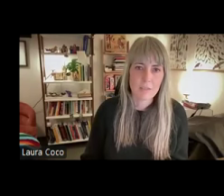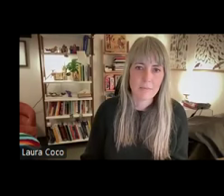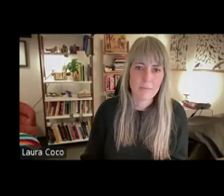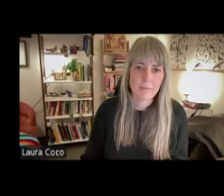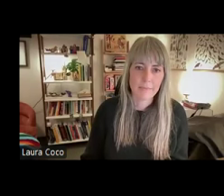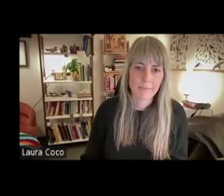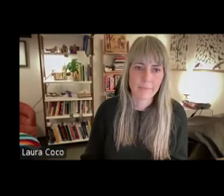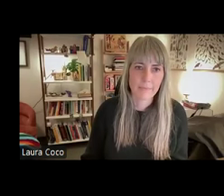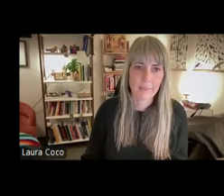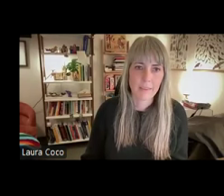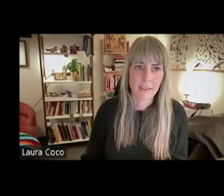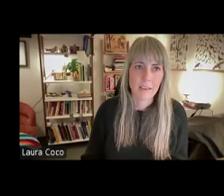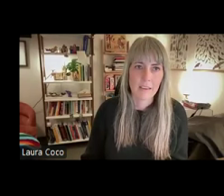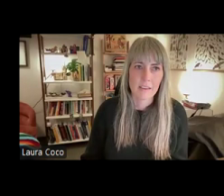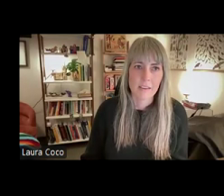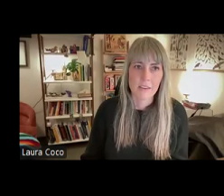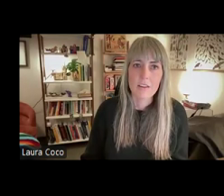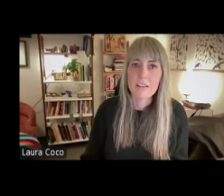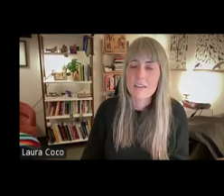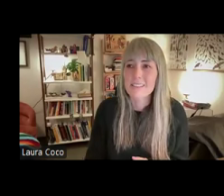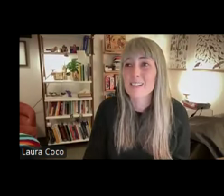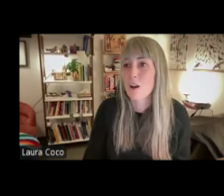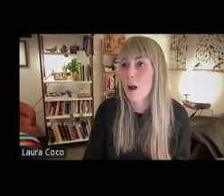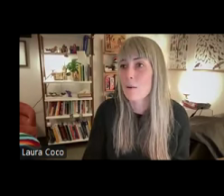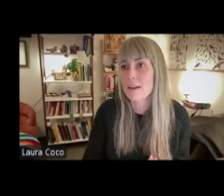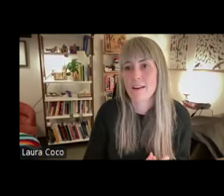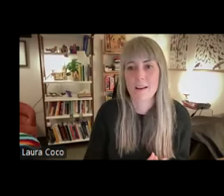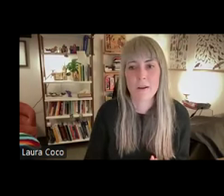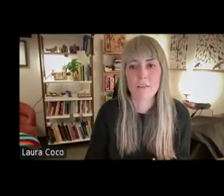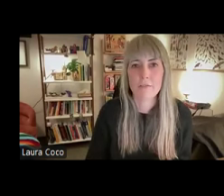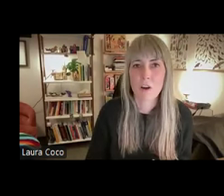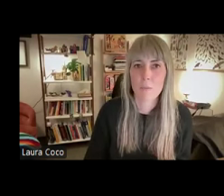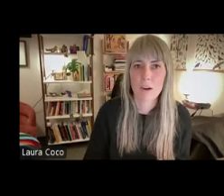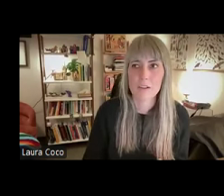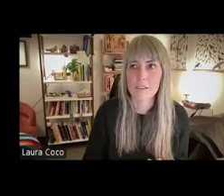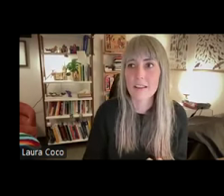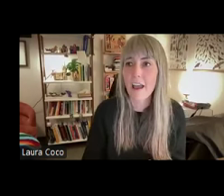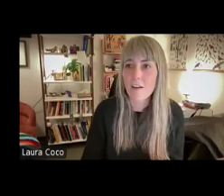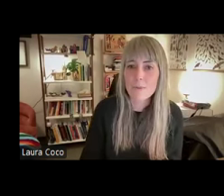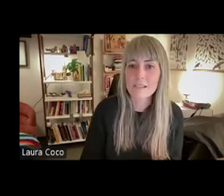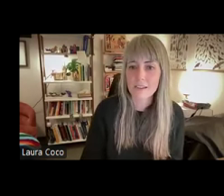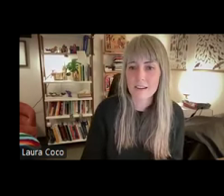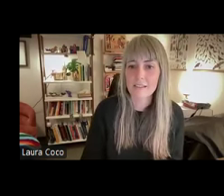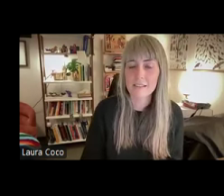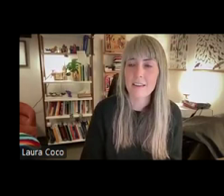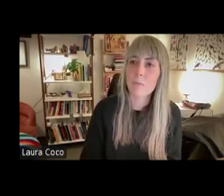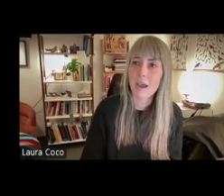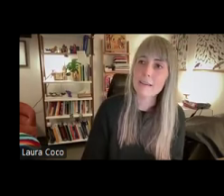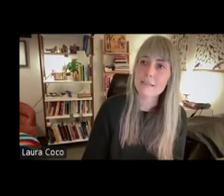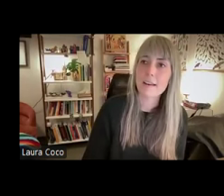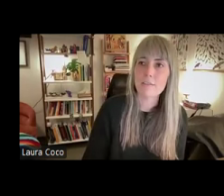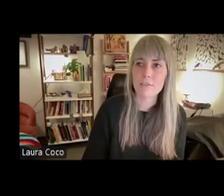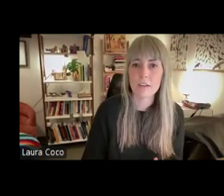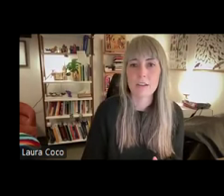que va al oído y que se utiliza para proteger un poco la audición. La pérdida auditiva es un problema bastante común entre